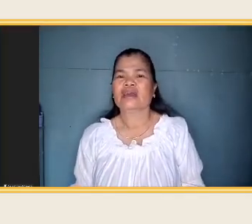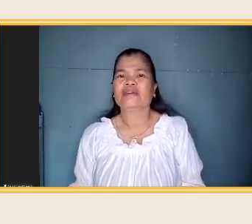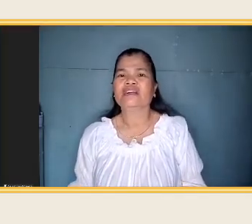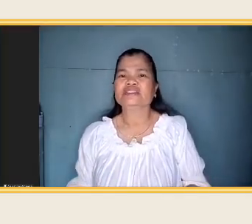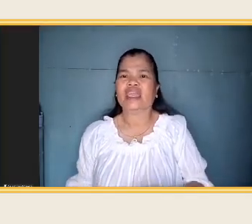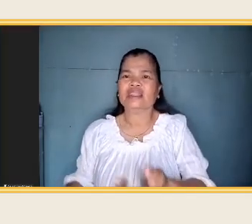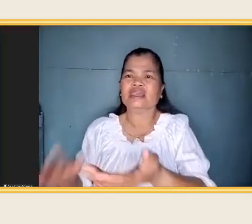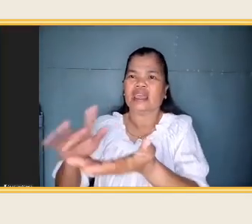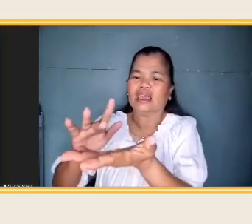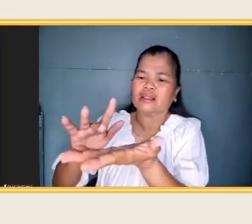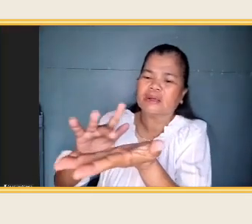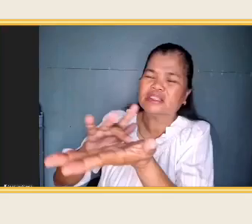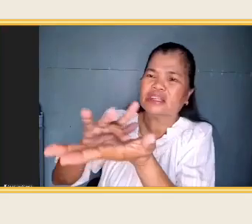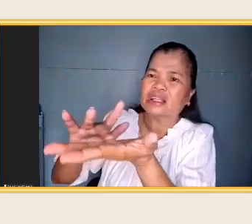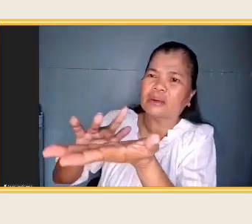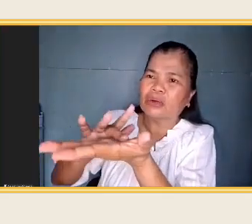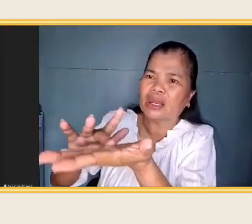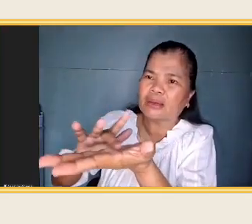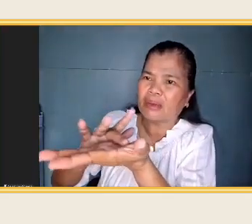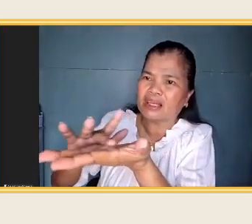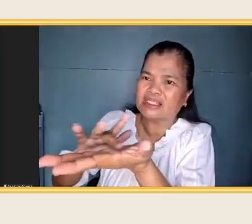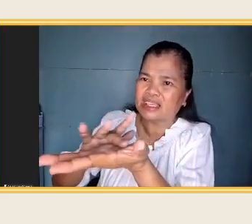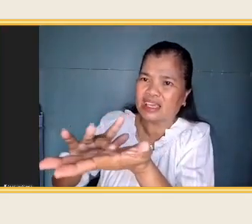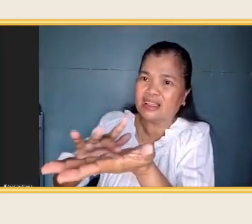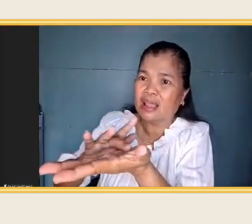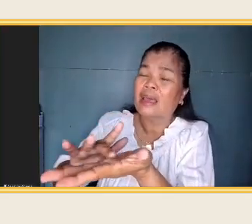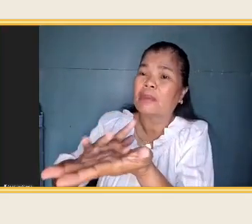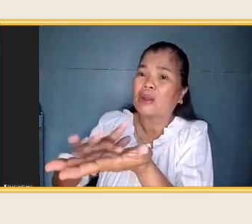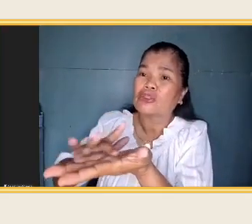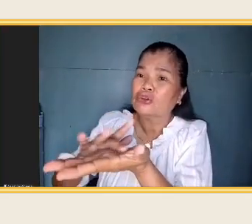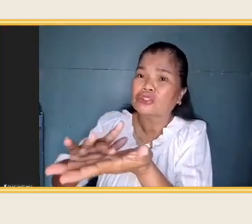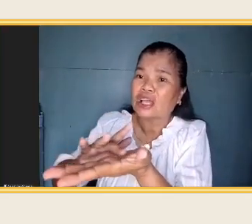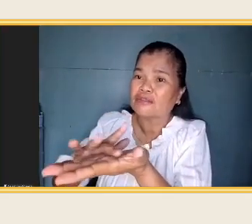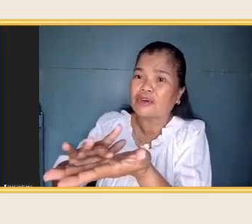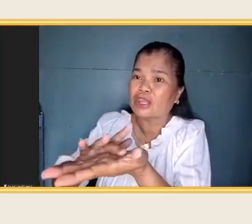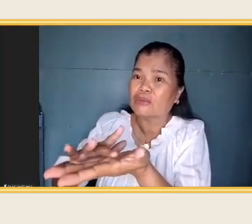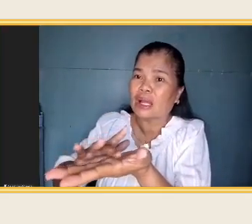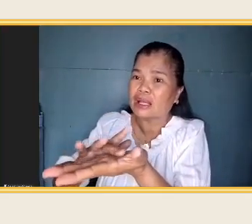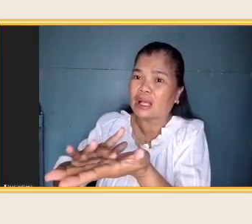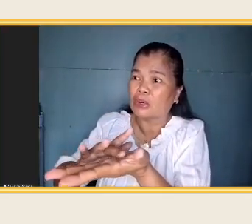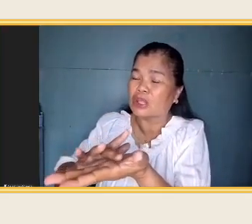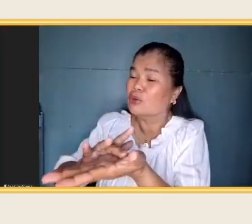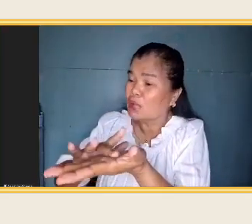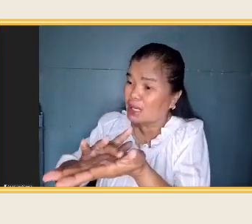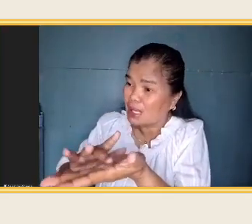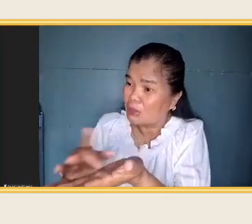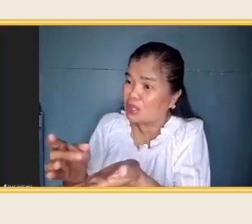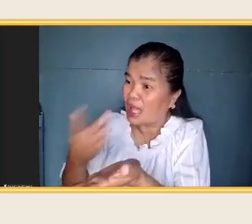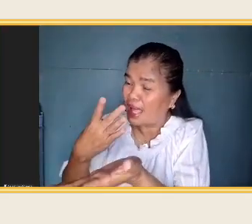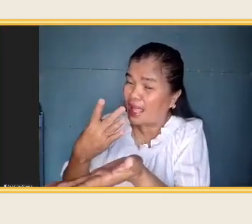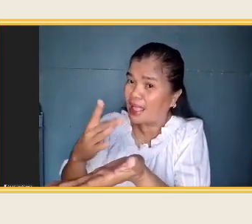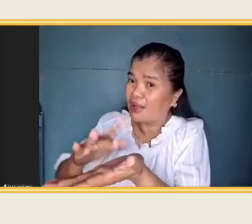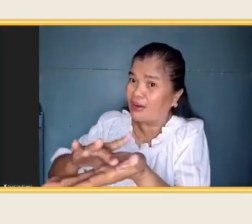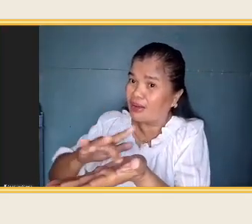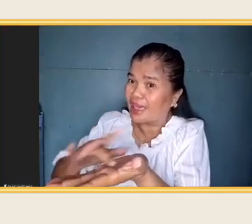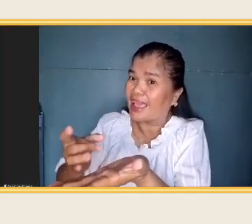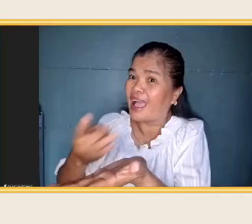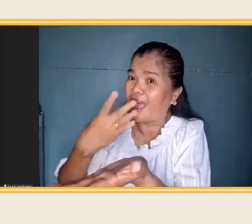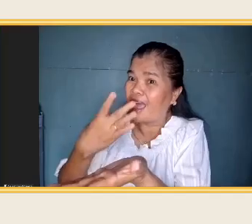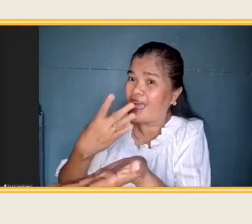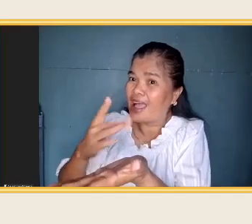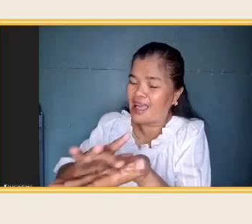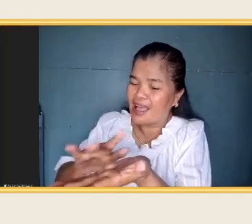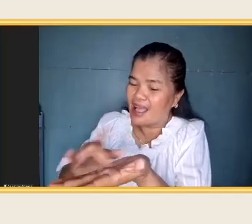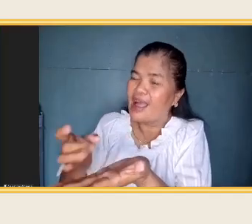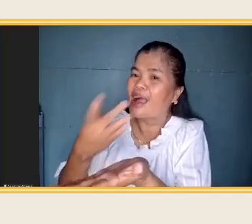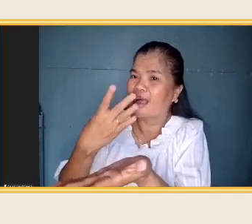Okay. First aid kit, magsasign ka muna ng medicine. Pero ito yung sign for inom ka ng gamot. Inom ka ng gamot ha? Okay.